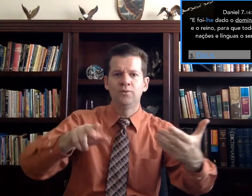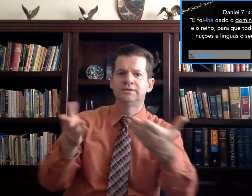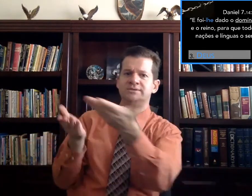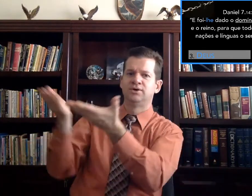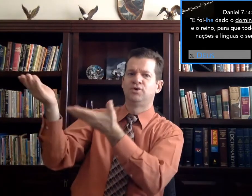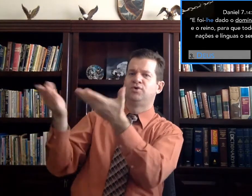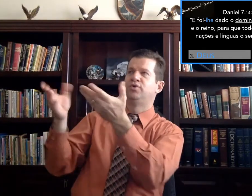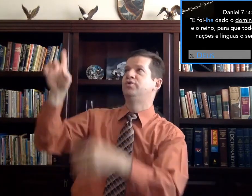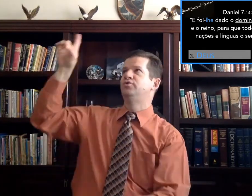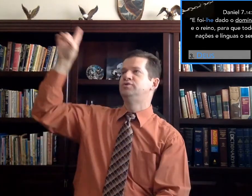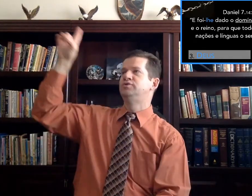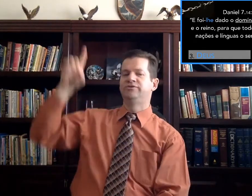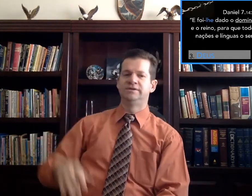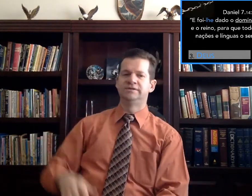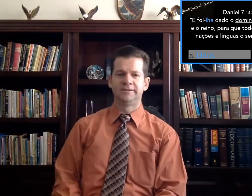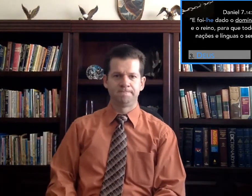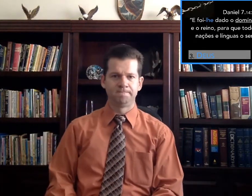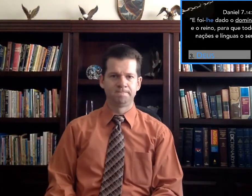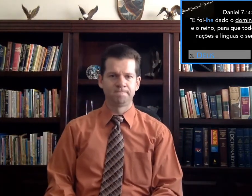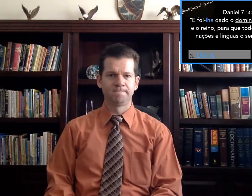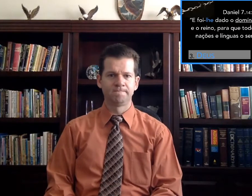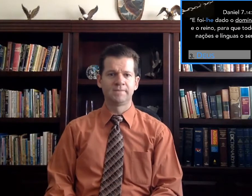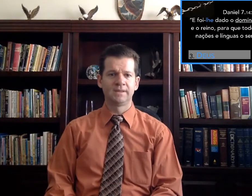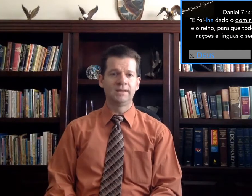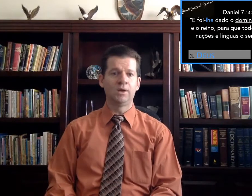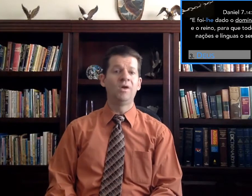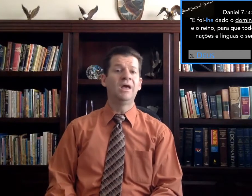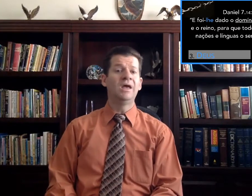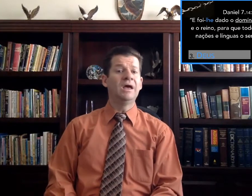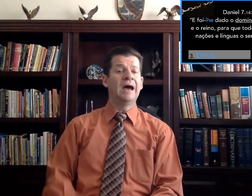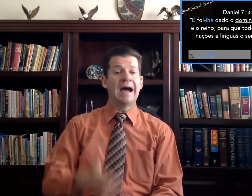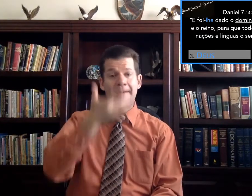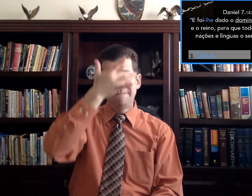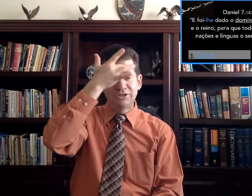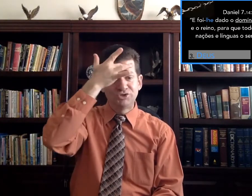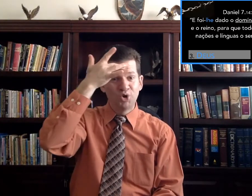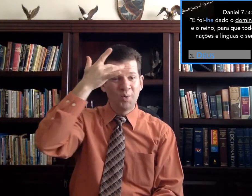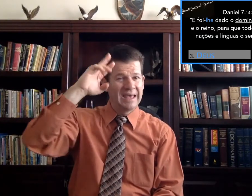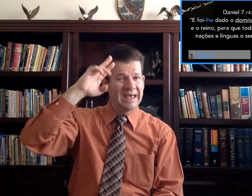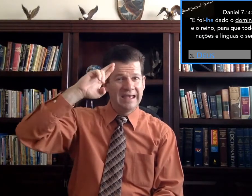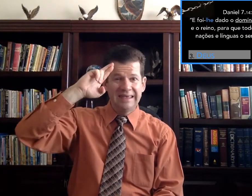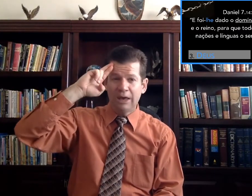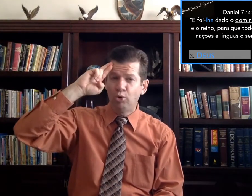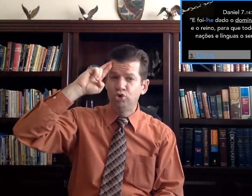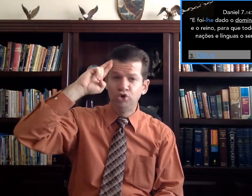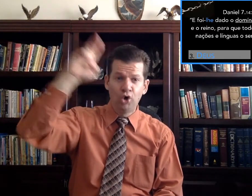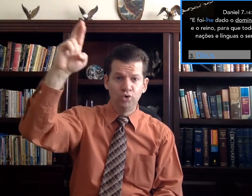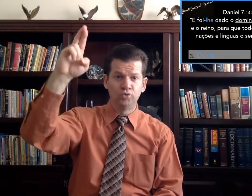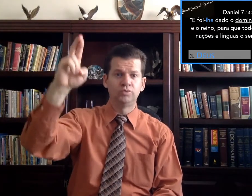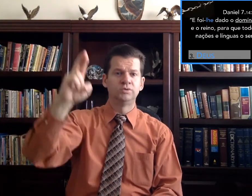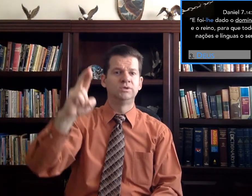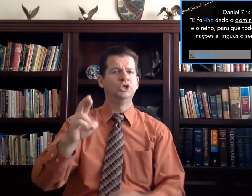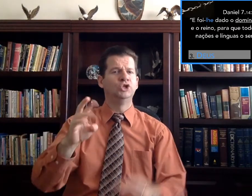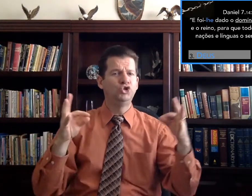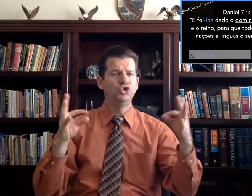línguas o servissem. Então, a pessoa que é o dono de